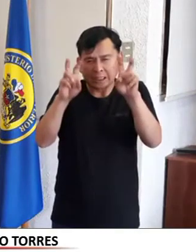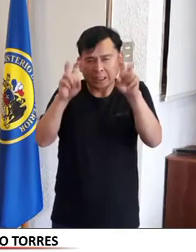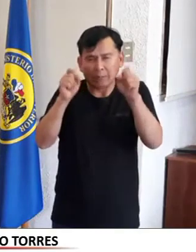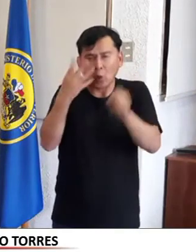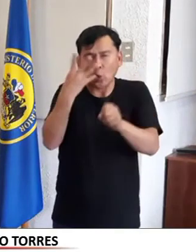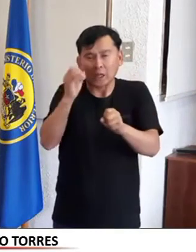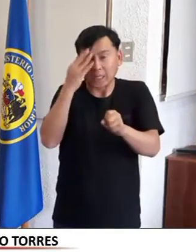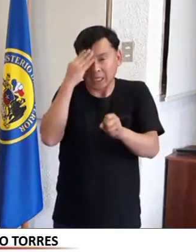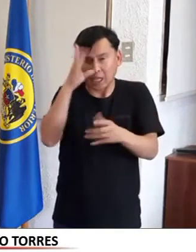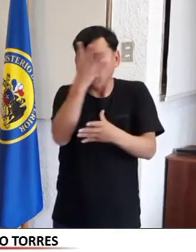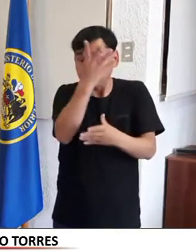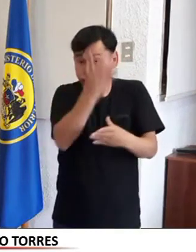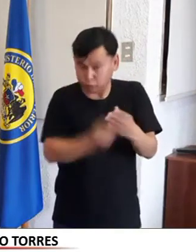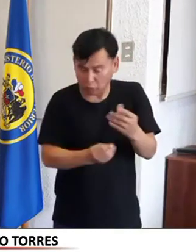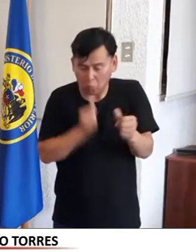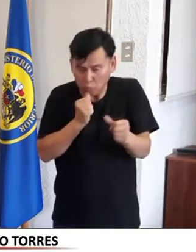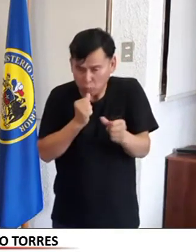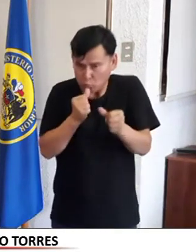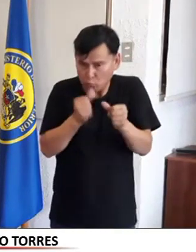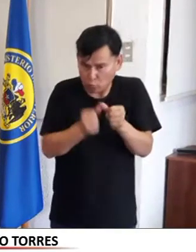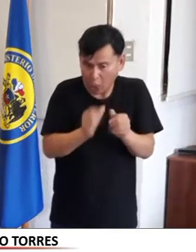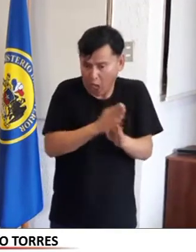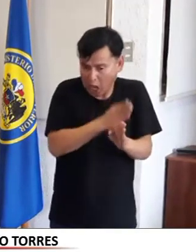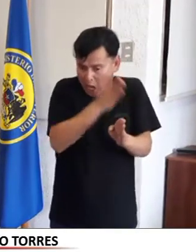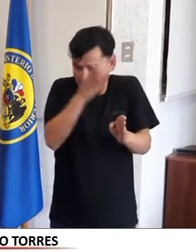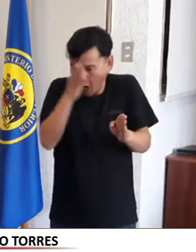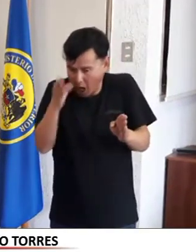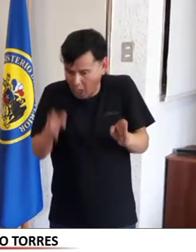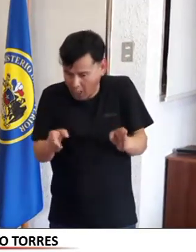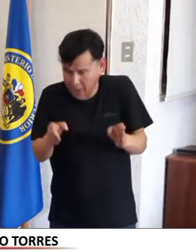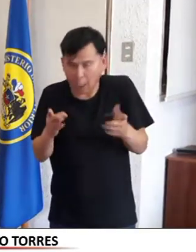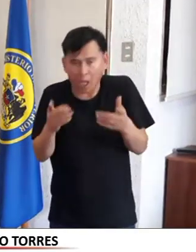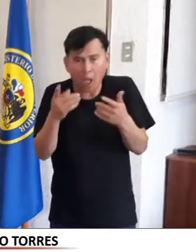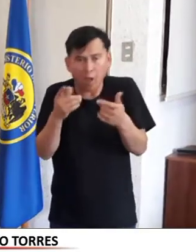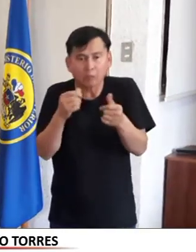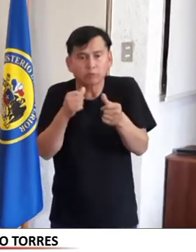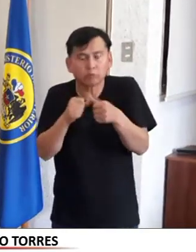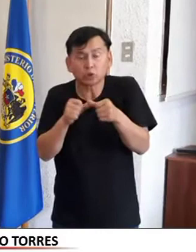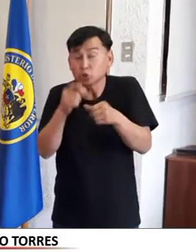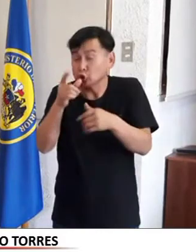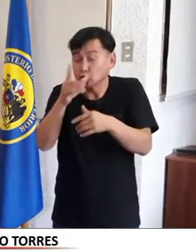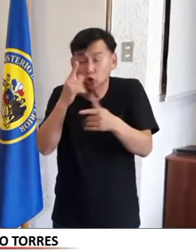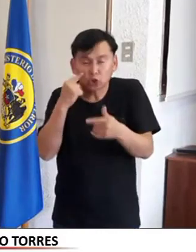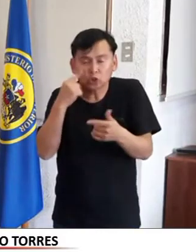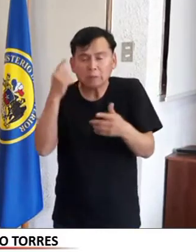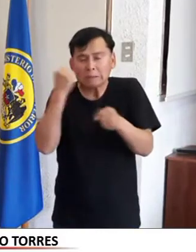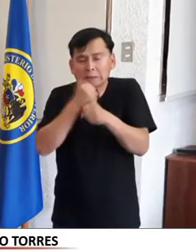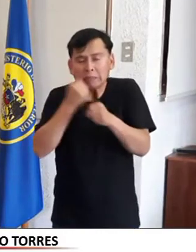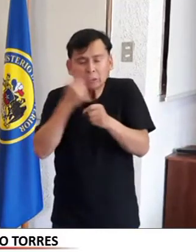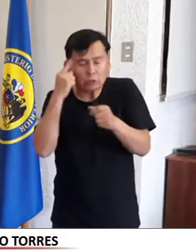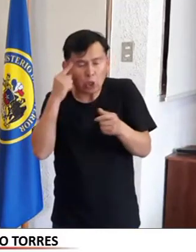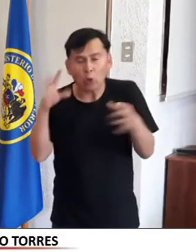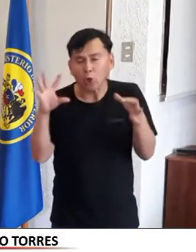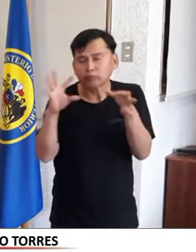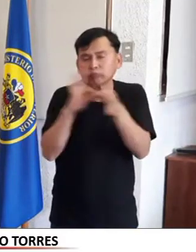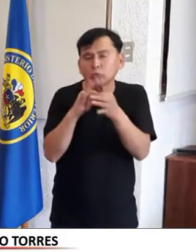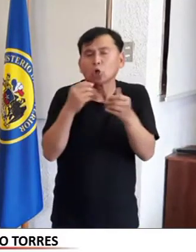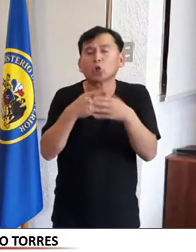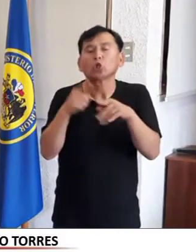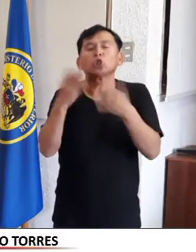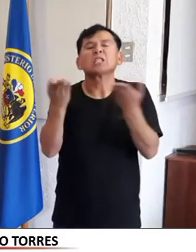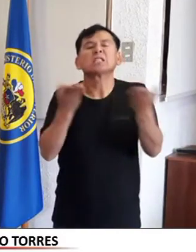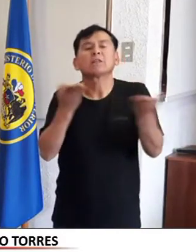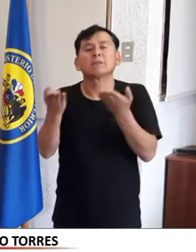la cuarentena epidemiológica hasta la cuarentena administrativa en toda la logística en conjunto y coordinado con